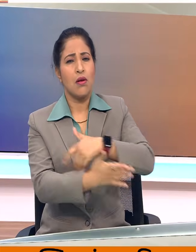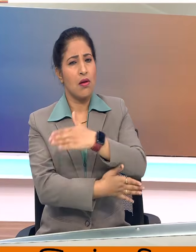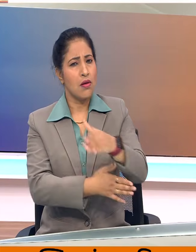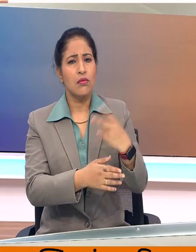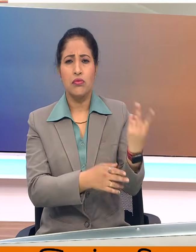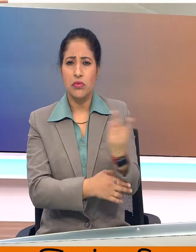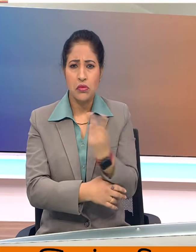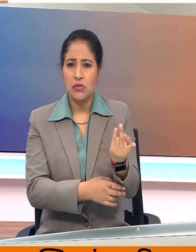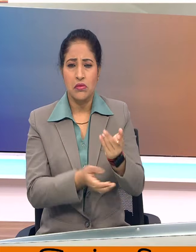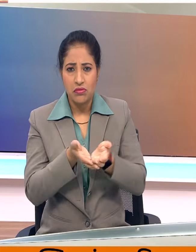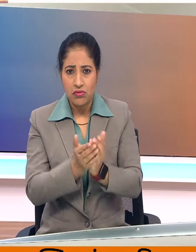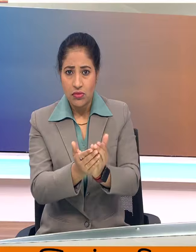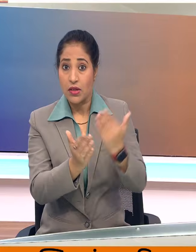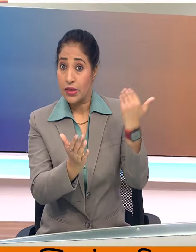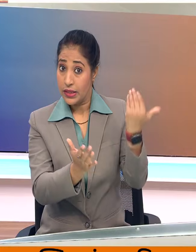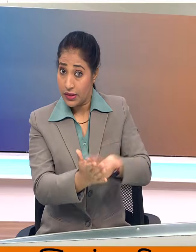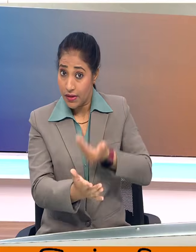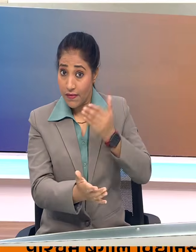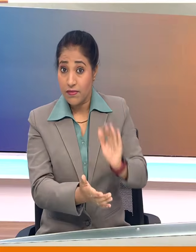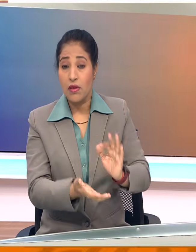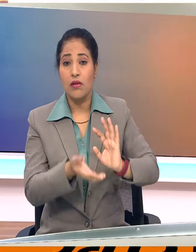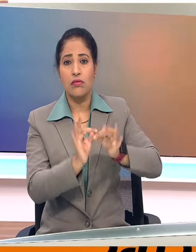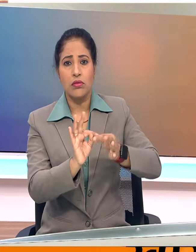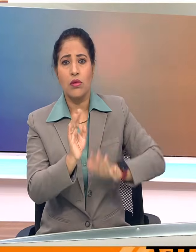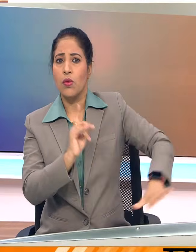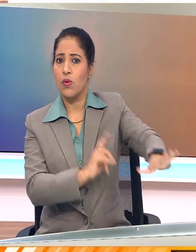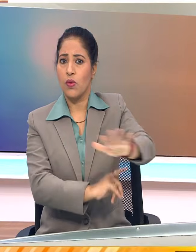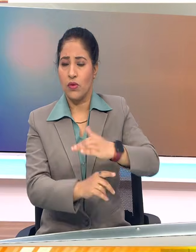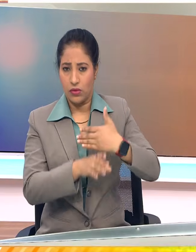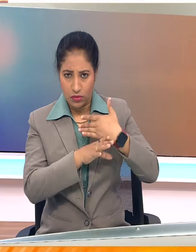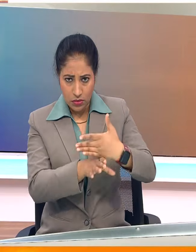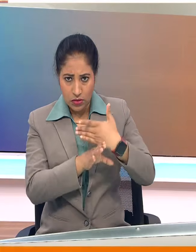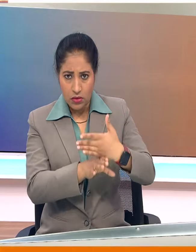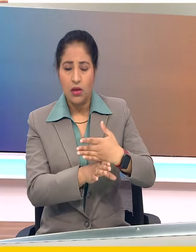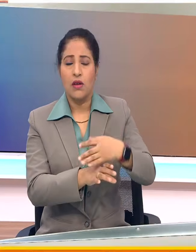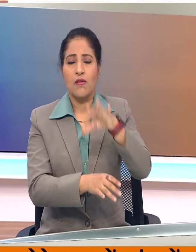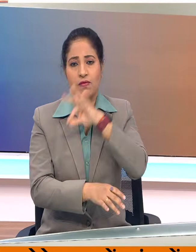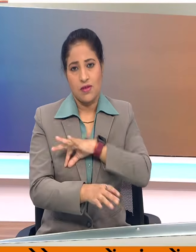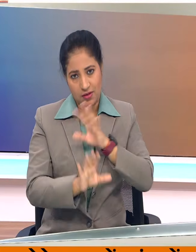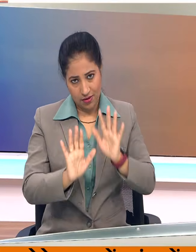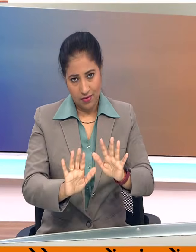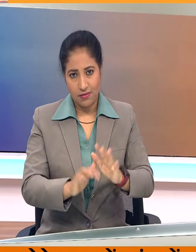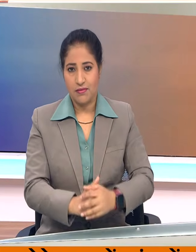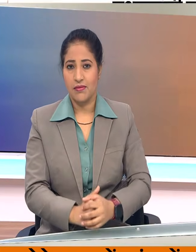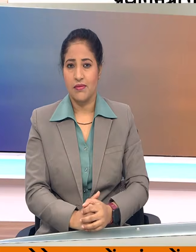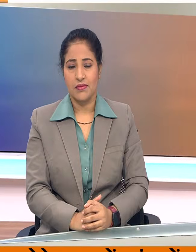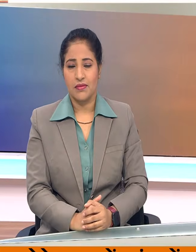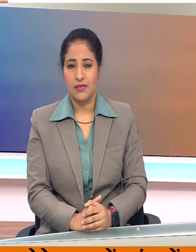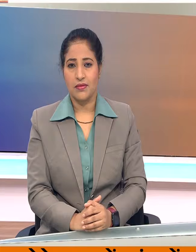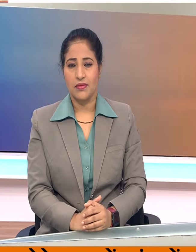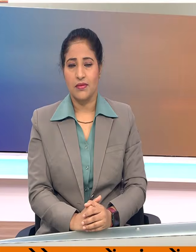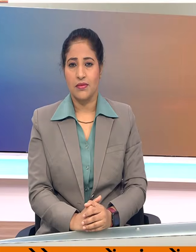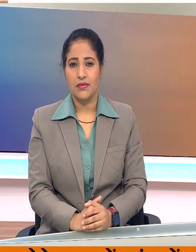दूसरे की समुद्री सुरक्षा और क्षेत्रीय स्थिरता को साझा हित मानते हैं।